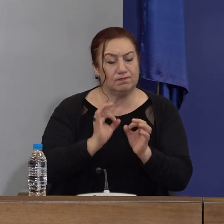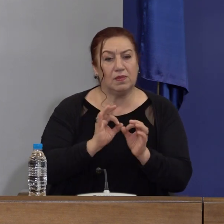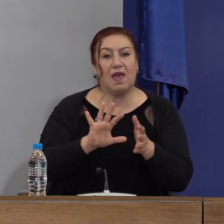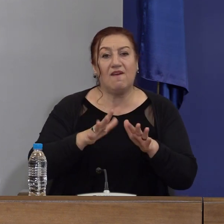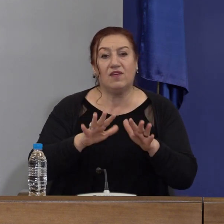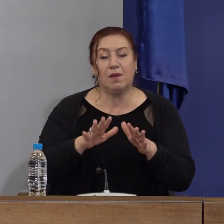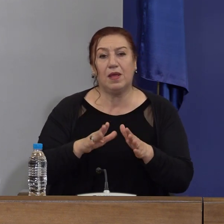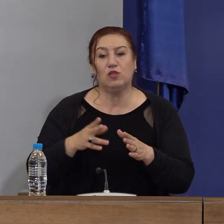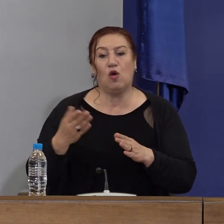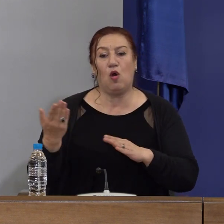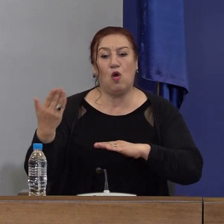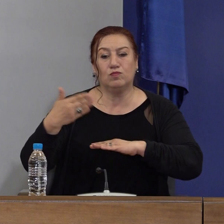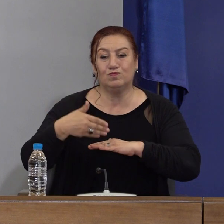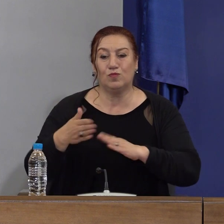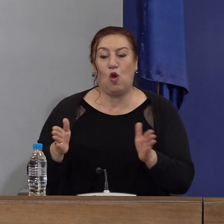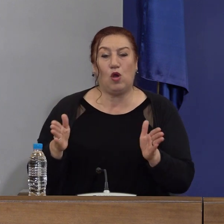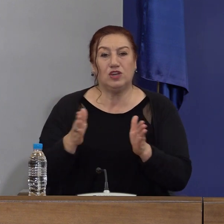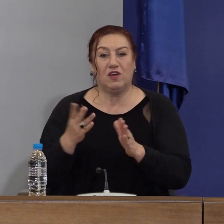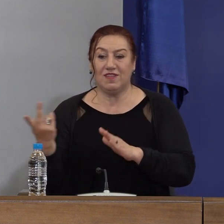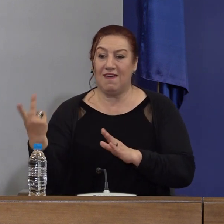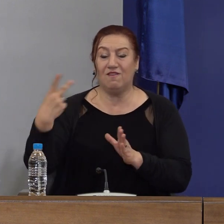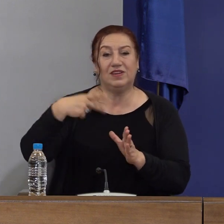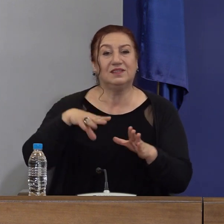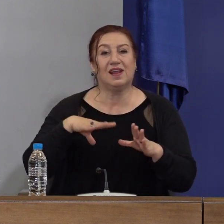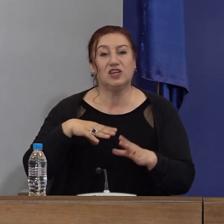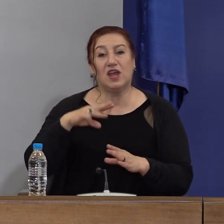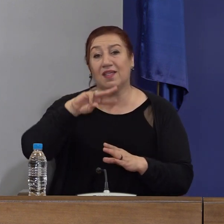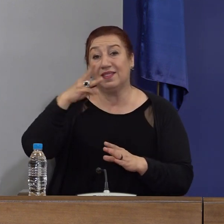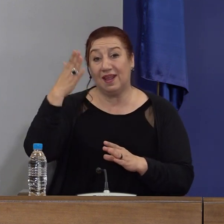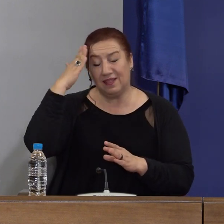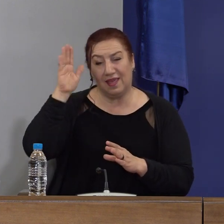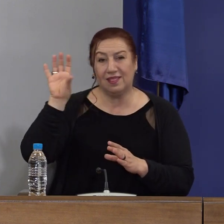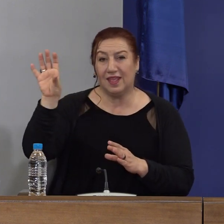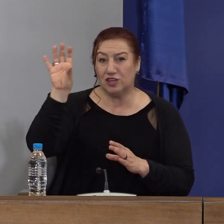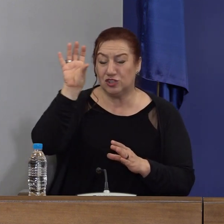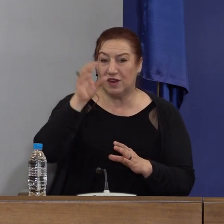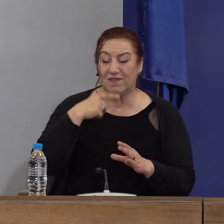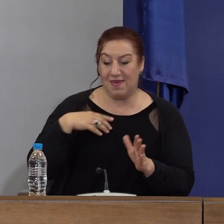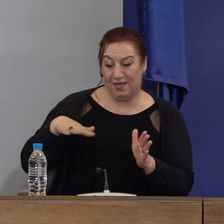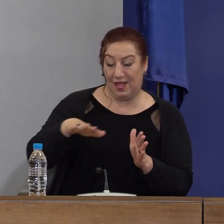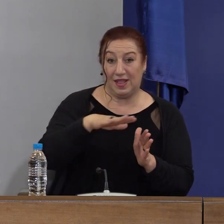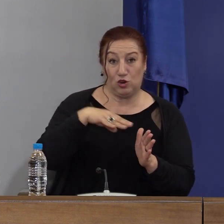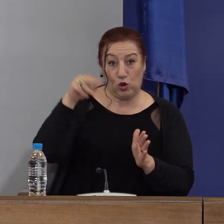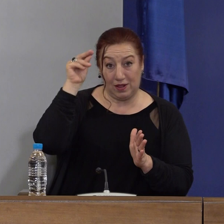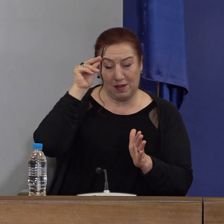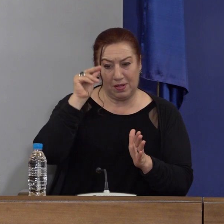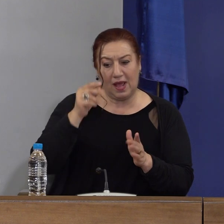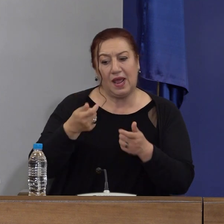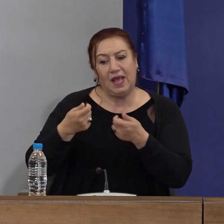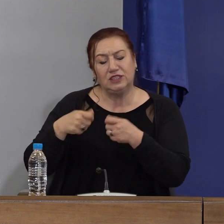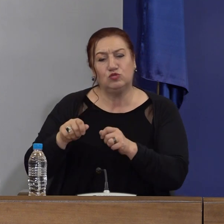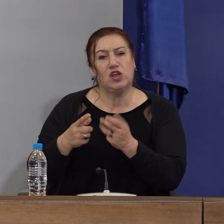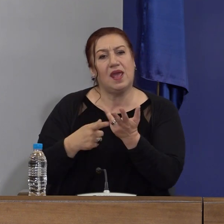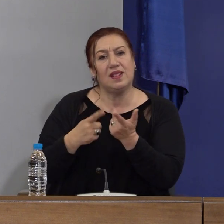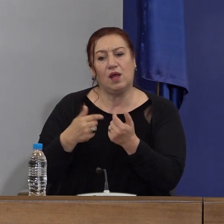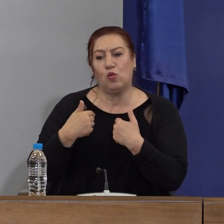влизането на граждани на трети страни на територията на страната, с изключение на няколко наши